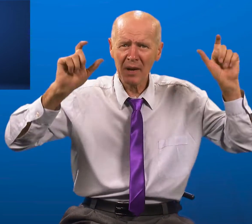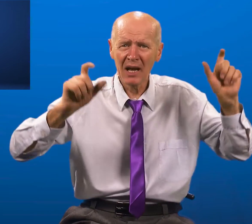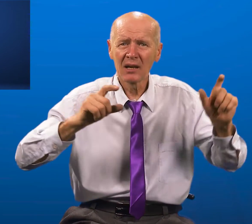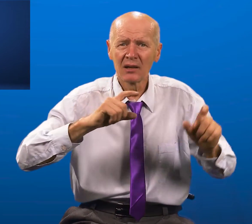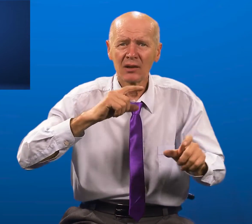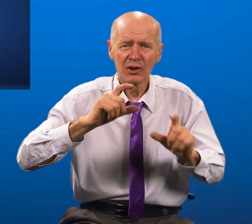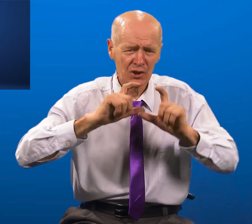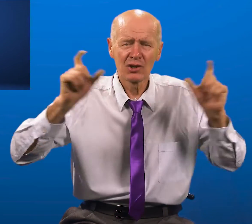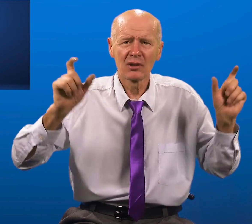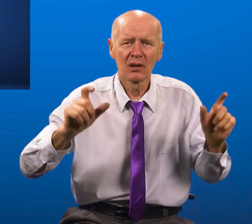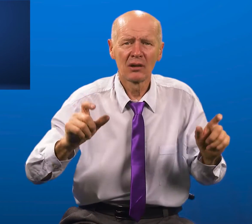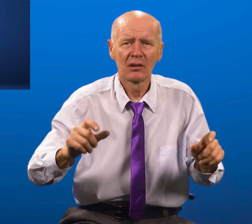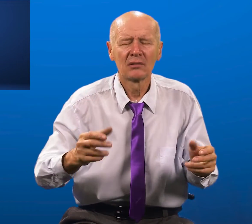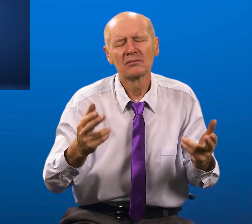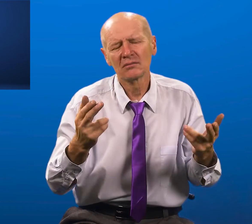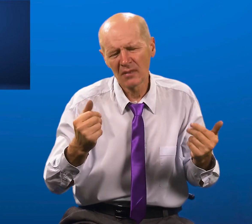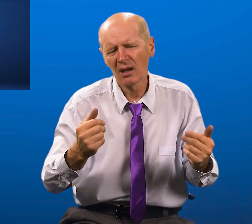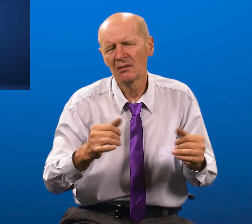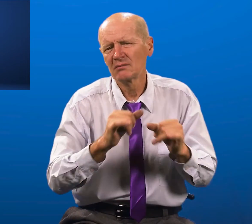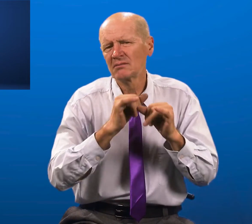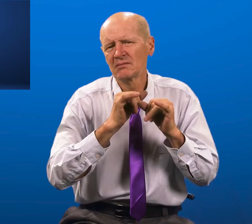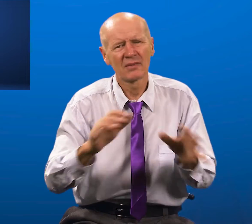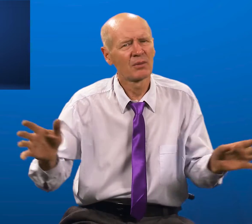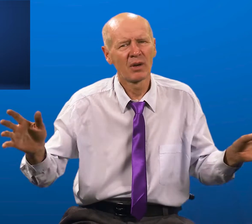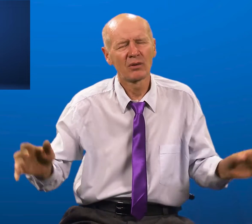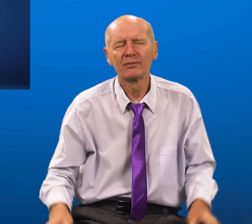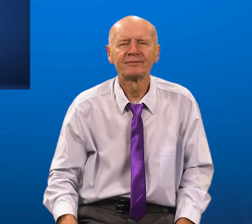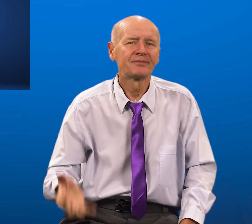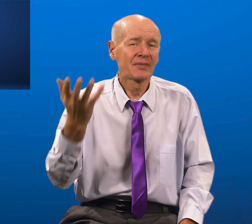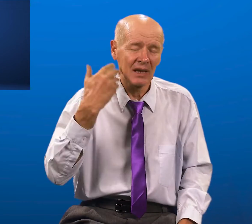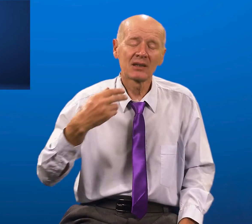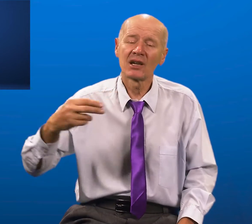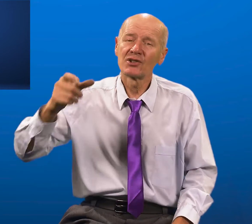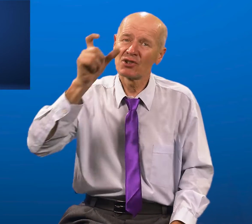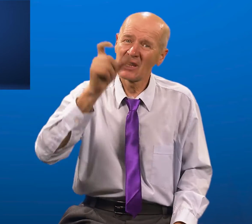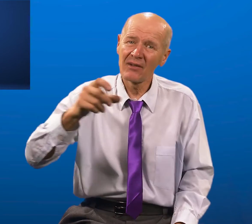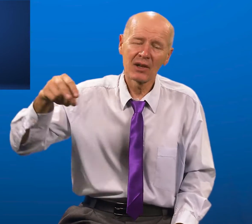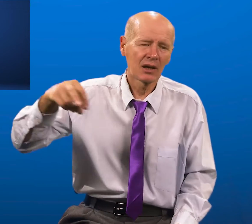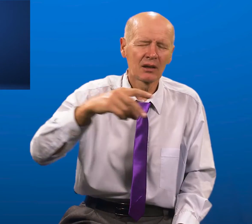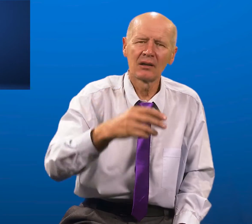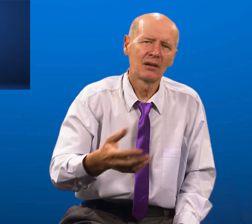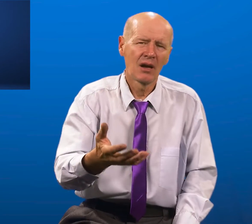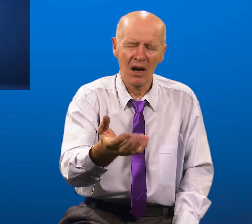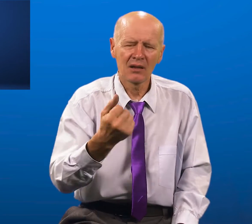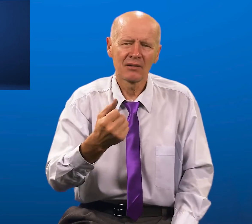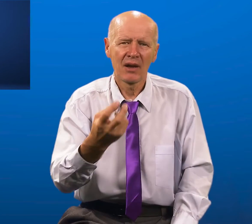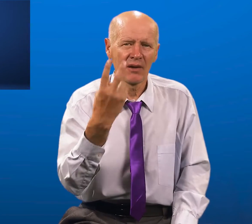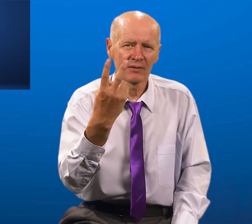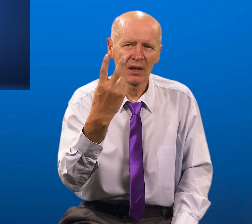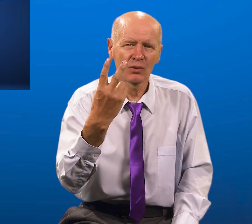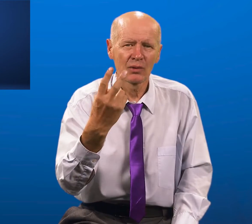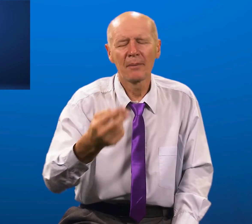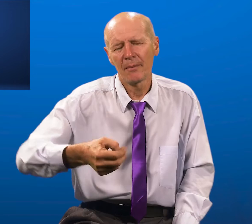кричать?» Мальчик покачал головой и сказал: «Да, не могу». Тогда прохожий сказал: «Отдавай вторую монету».